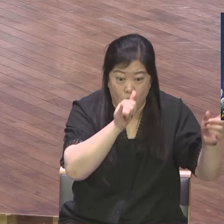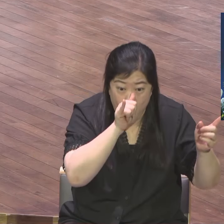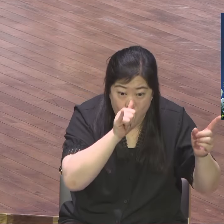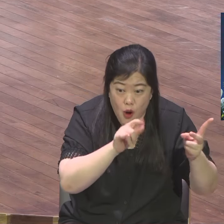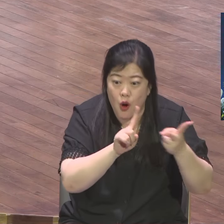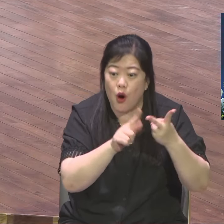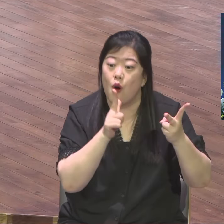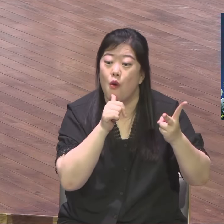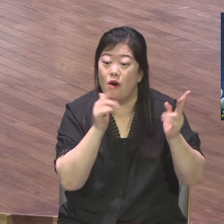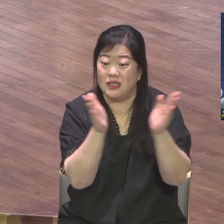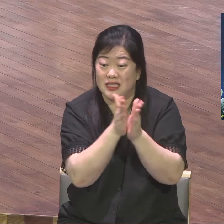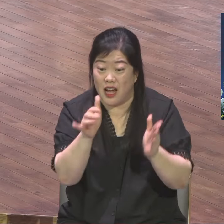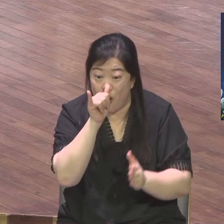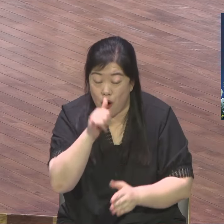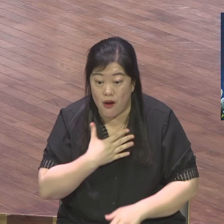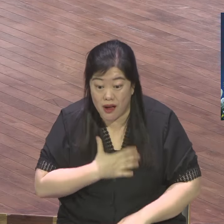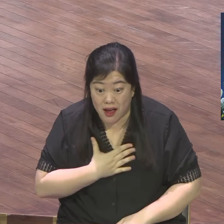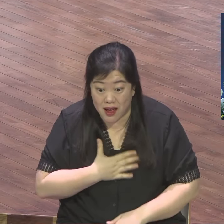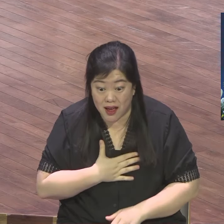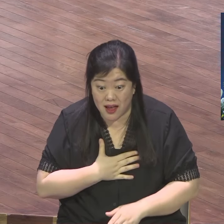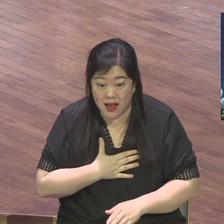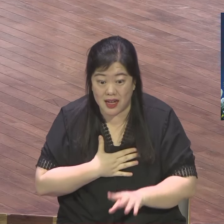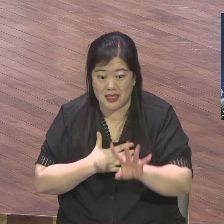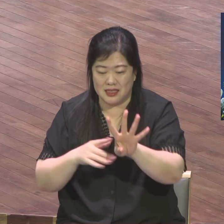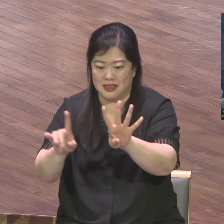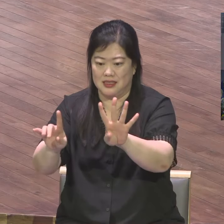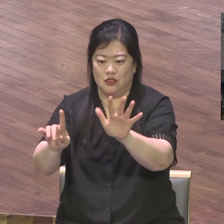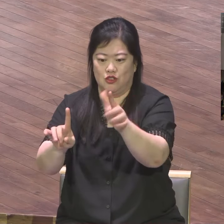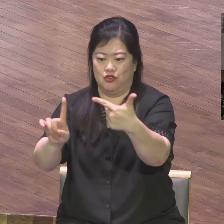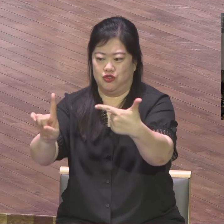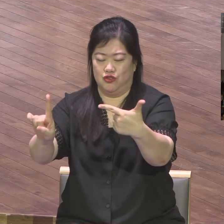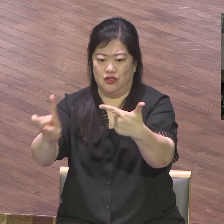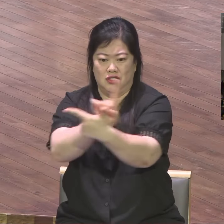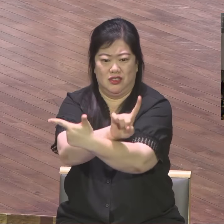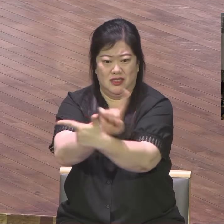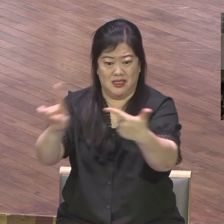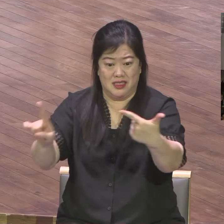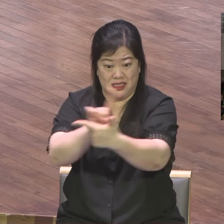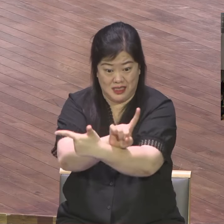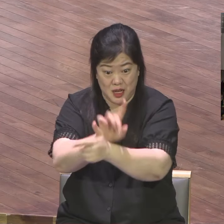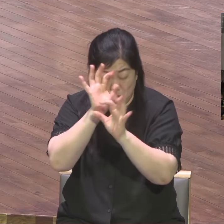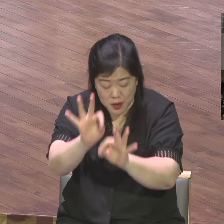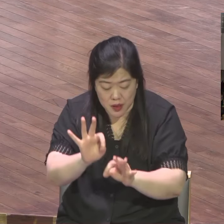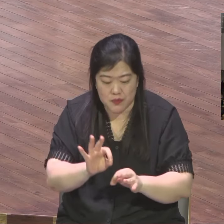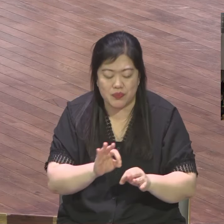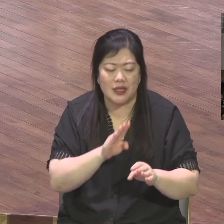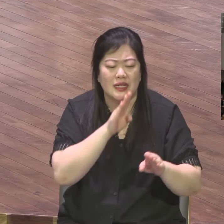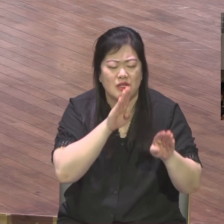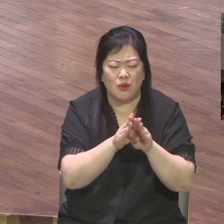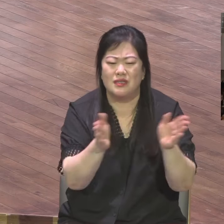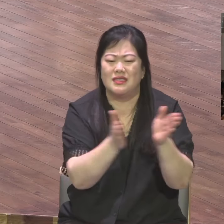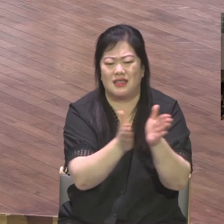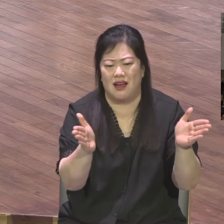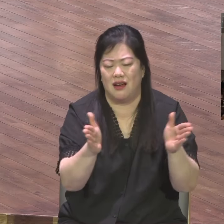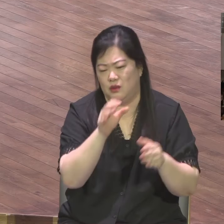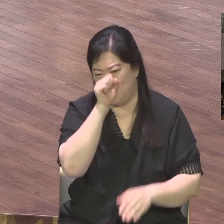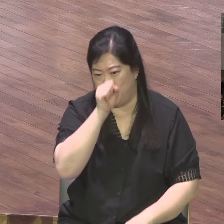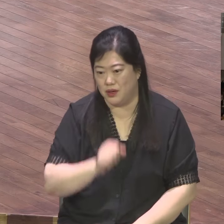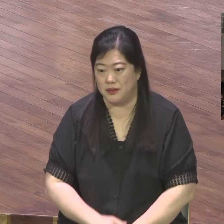시편 84편 11절을 보면 여호와 하나님은 해요 방패시라. 여호와께서 은혜와 영화를